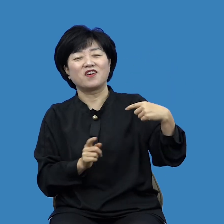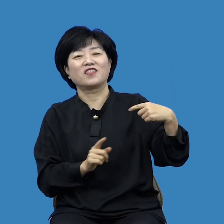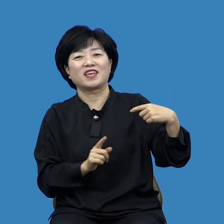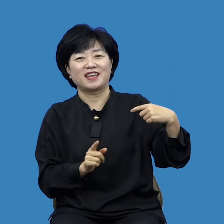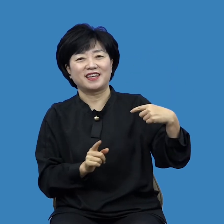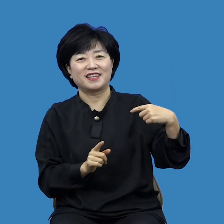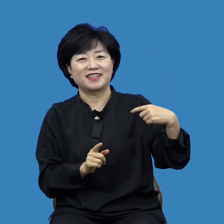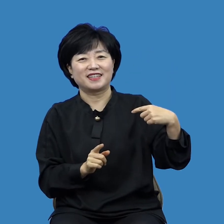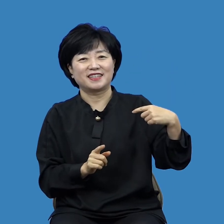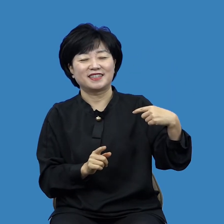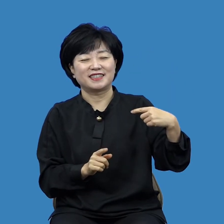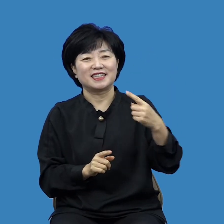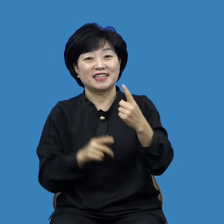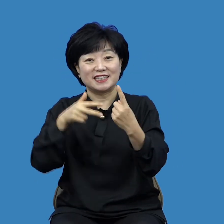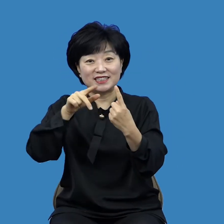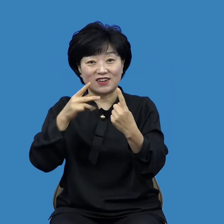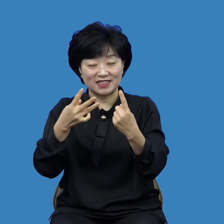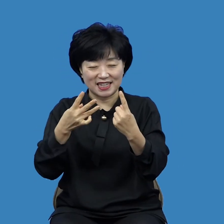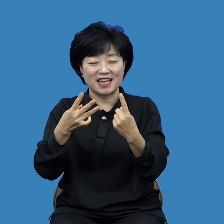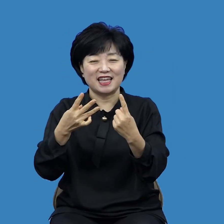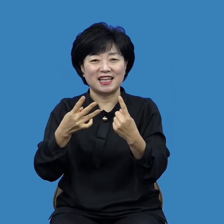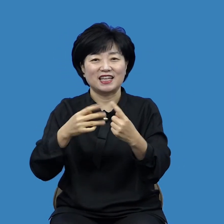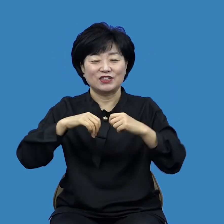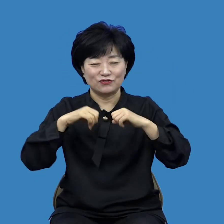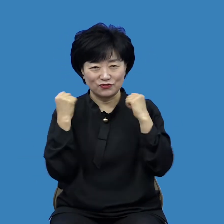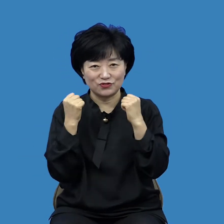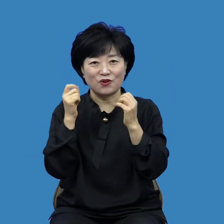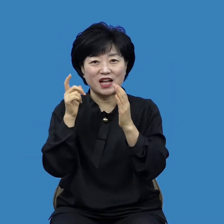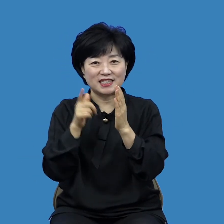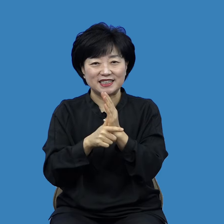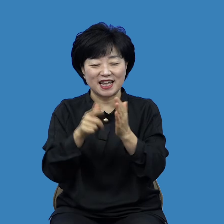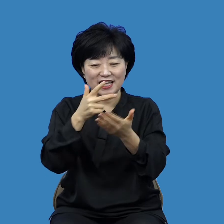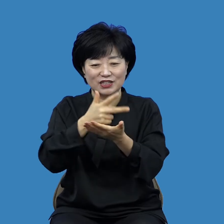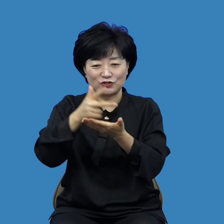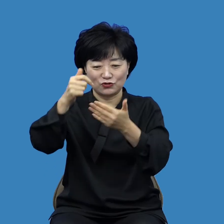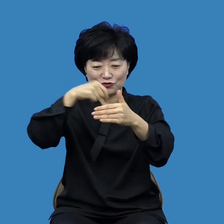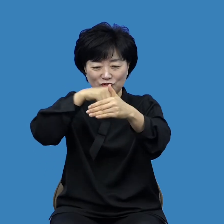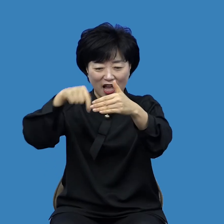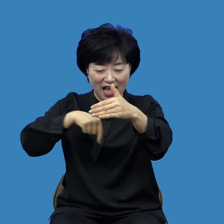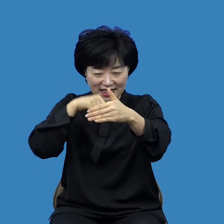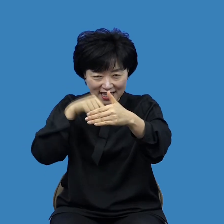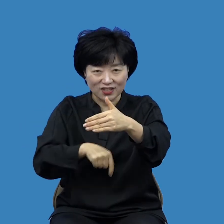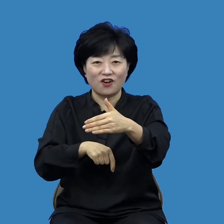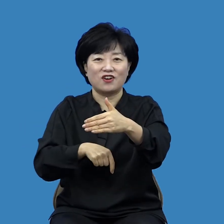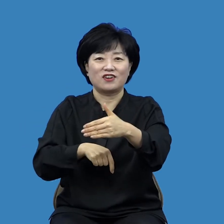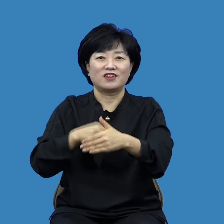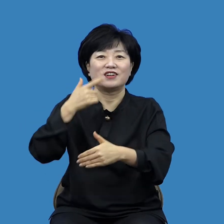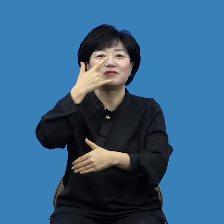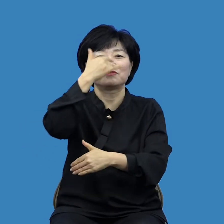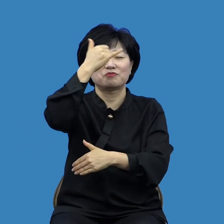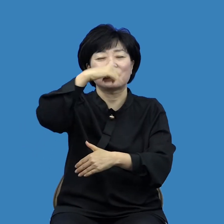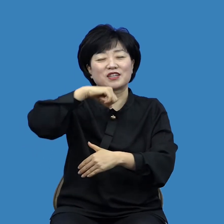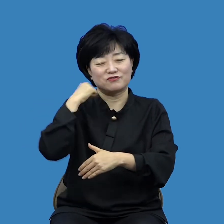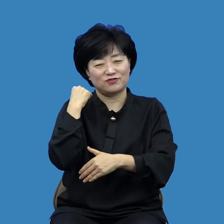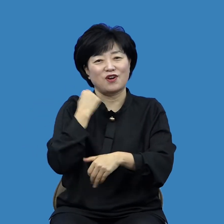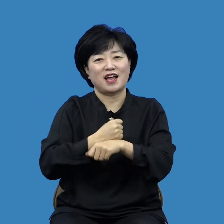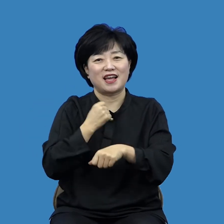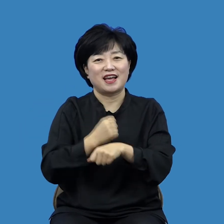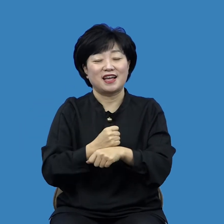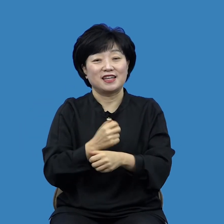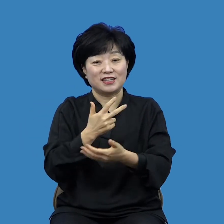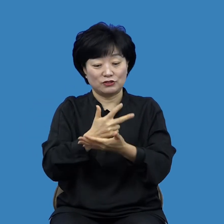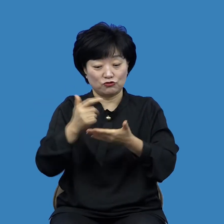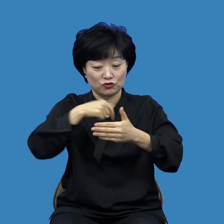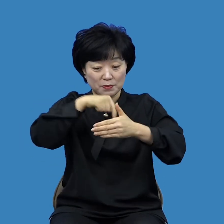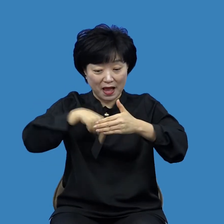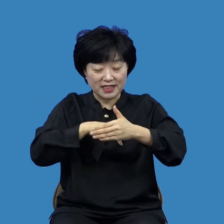그래서 1절에 보면 순종의 네 번째 원리가 나와 있어요. 주 안에서 부모를 순종하라 그랬어요. 주 안에서. 그래서